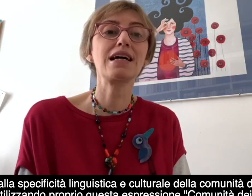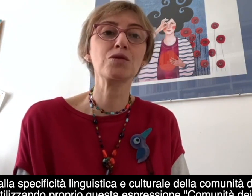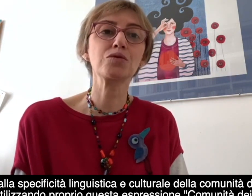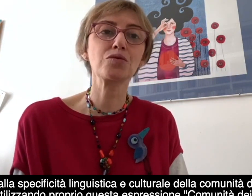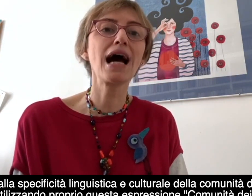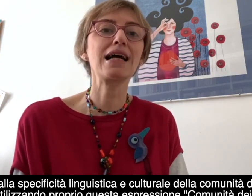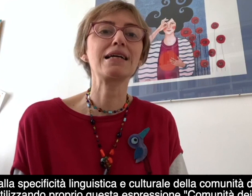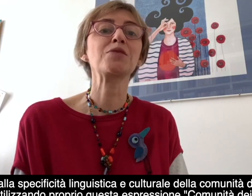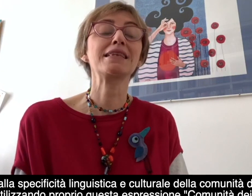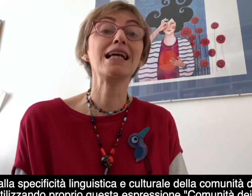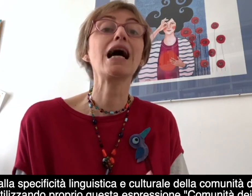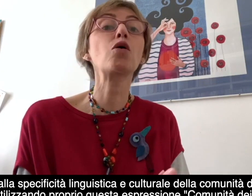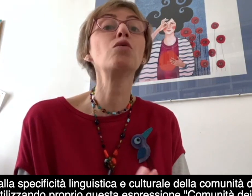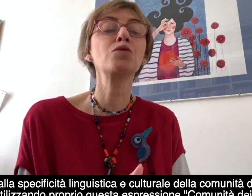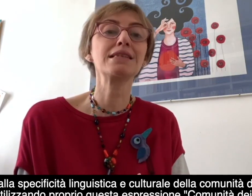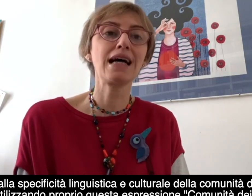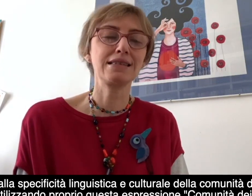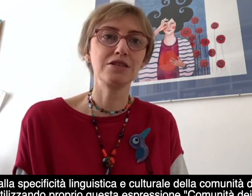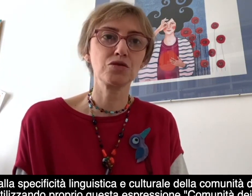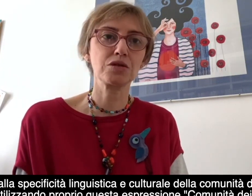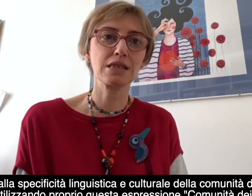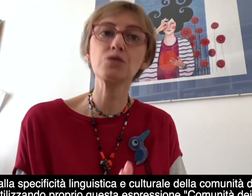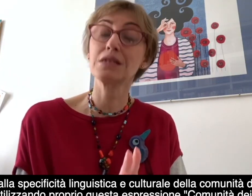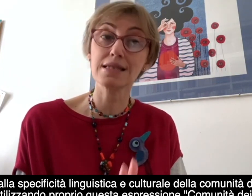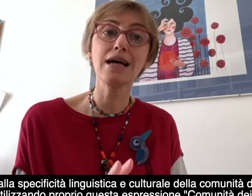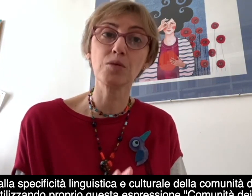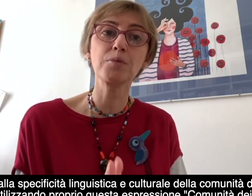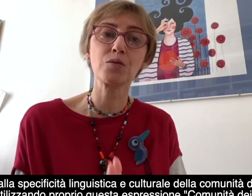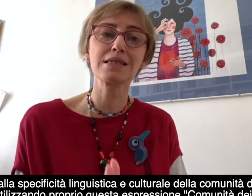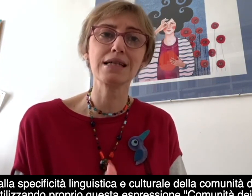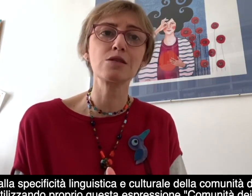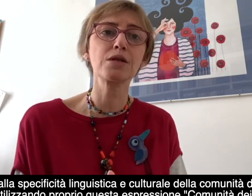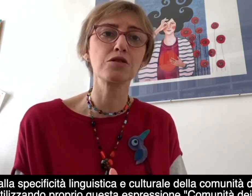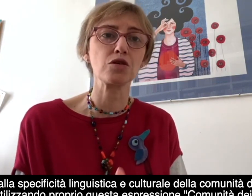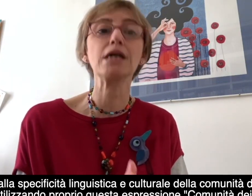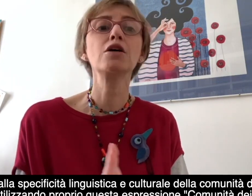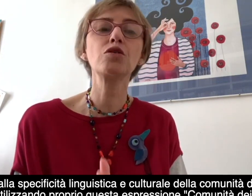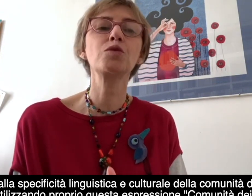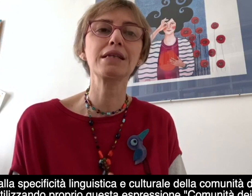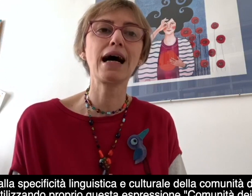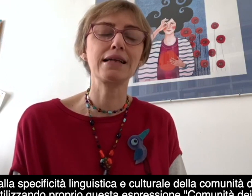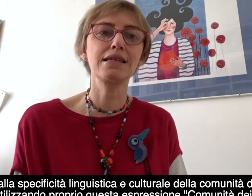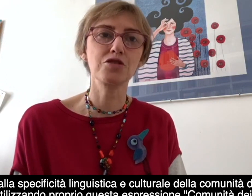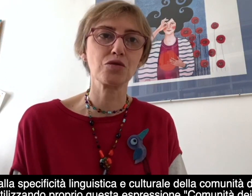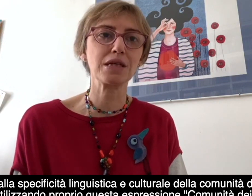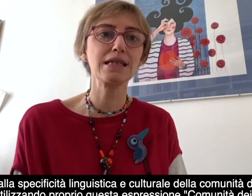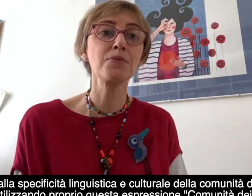culturale della comunità dei sordi utilizzando proprio questa espressione comunità dei sordi e